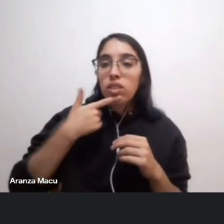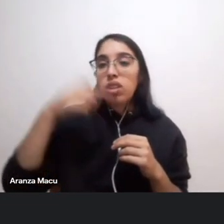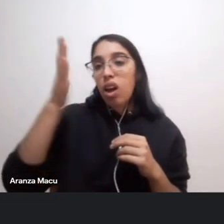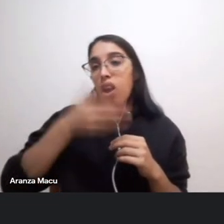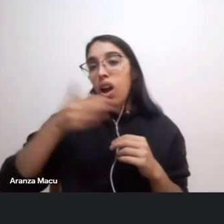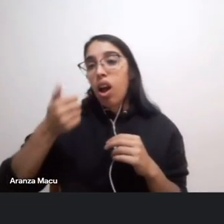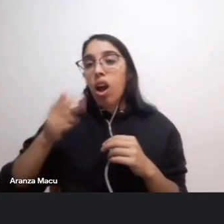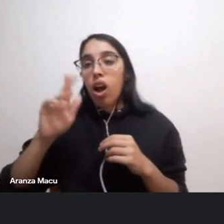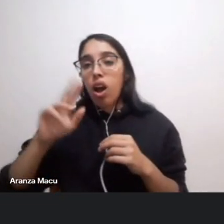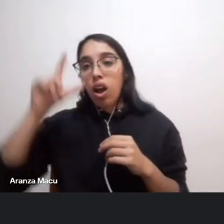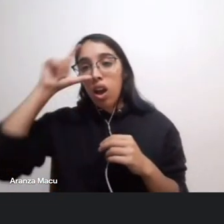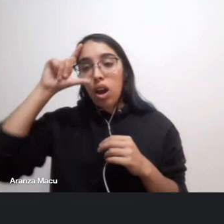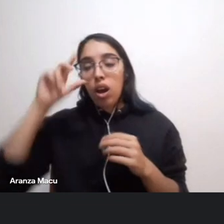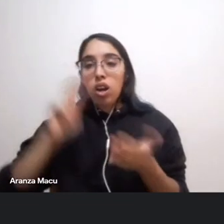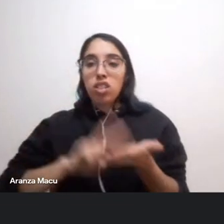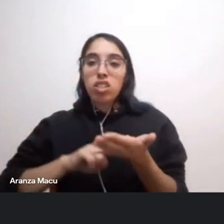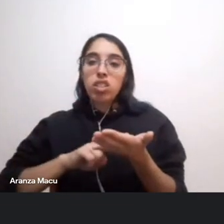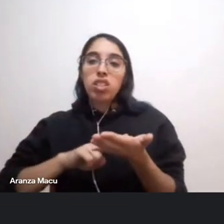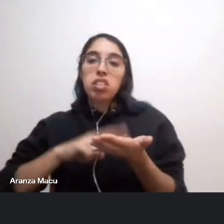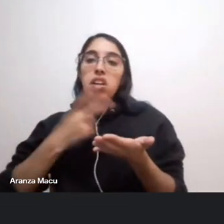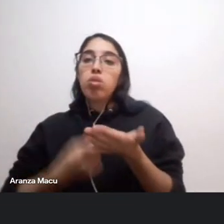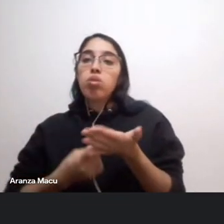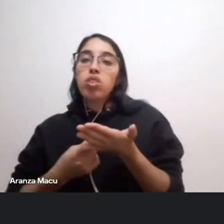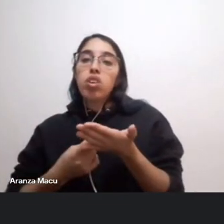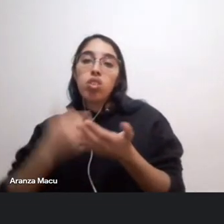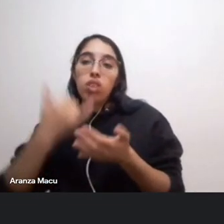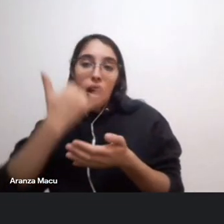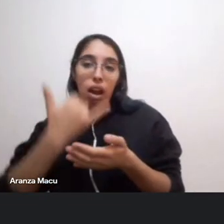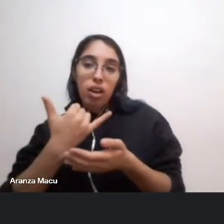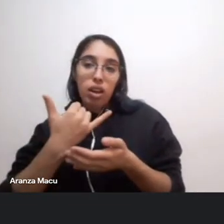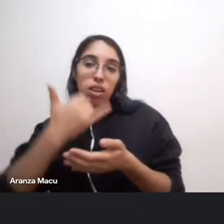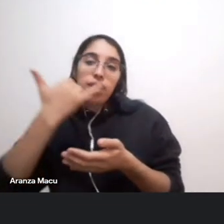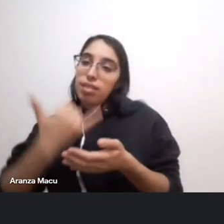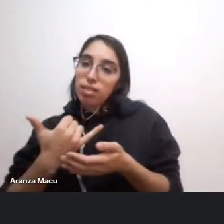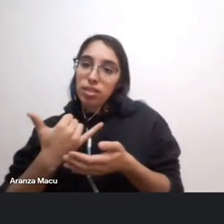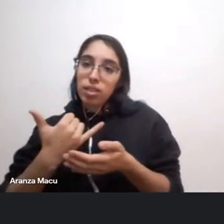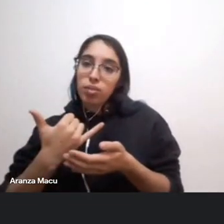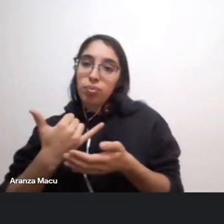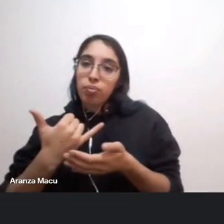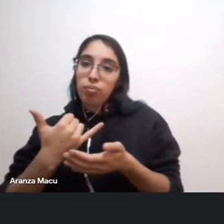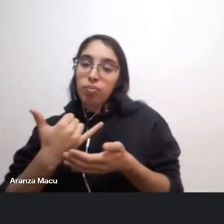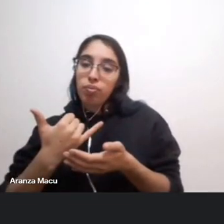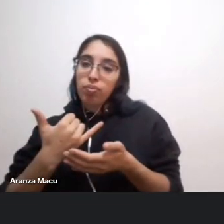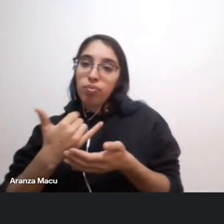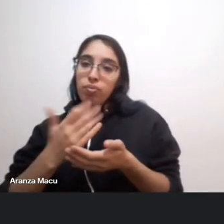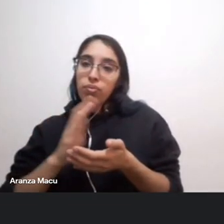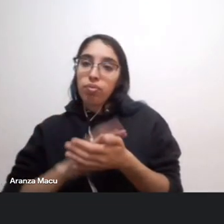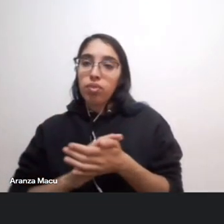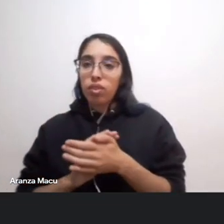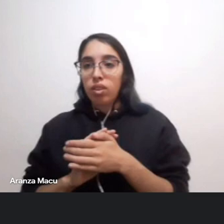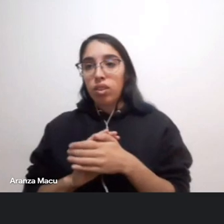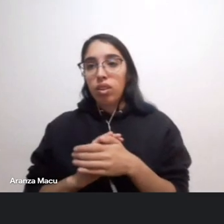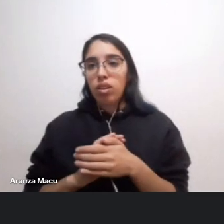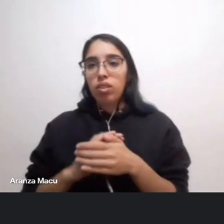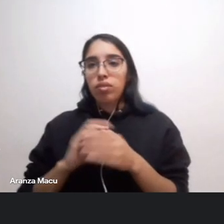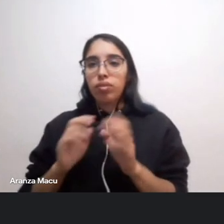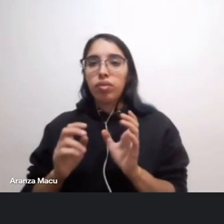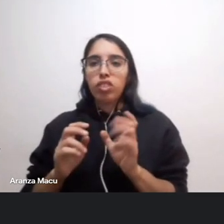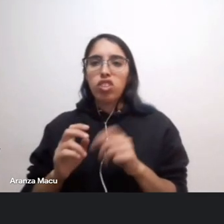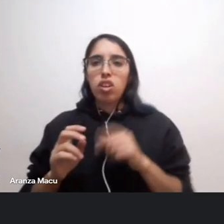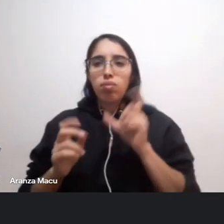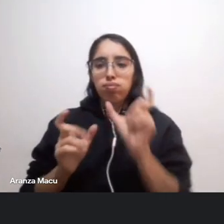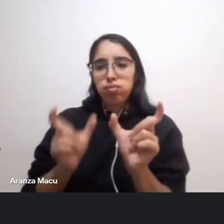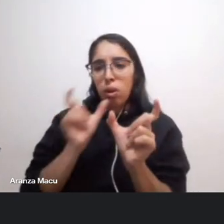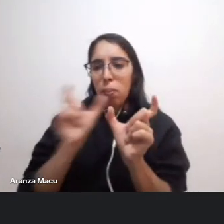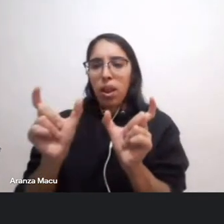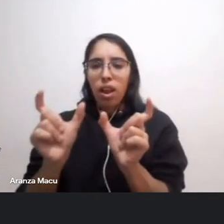me olvido del significado de there, que quiere decir solo allí o allá, me olvido del significado de is y are, que